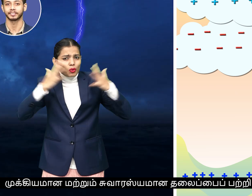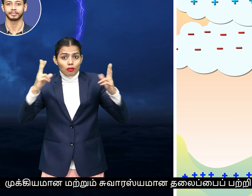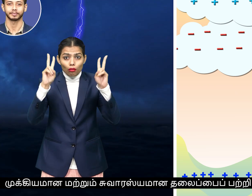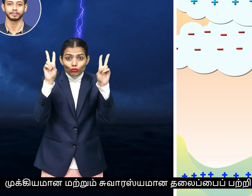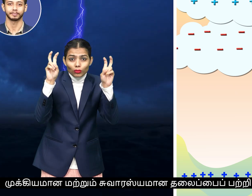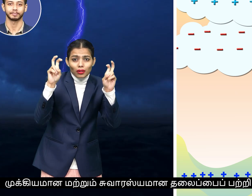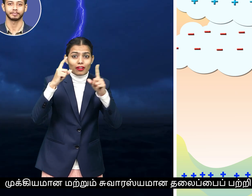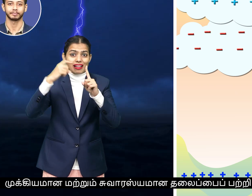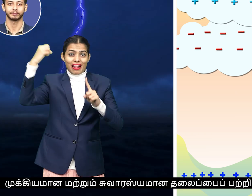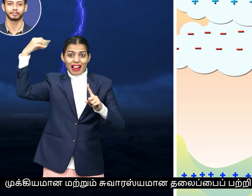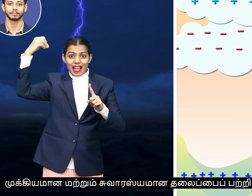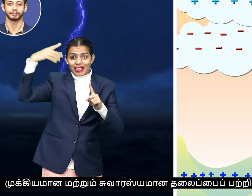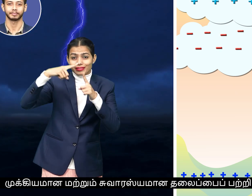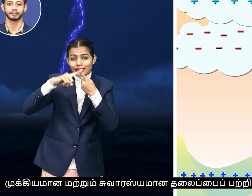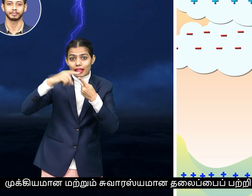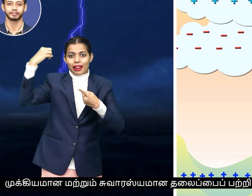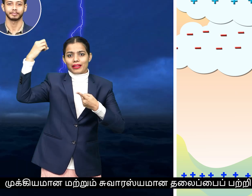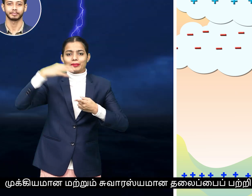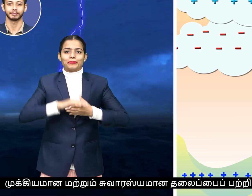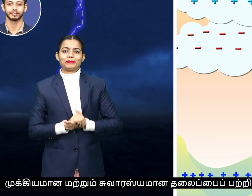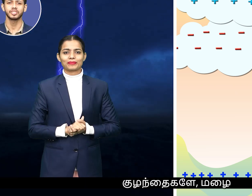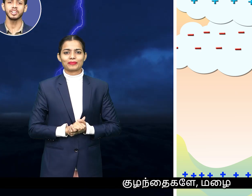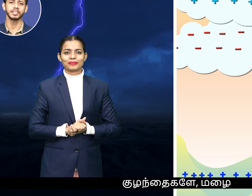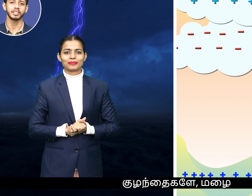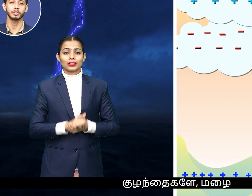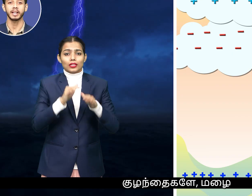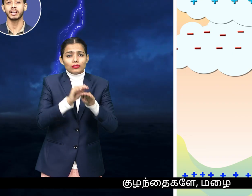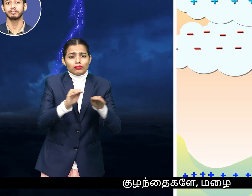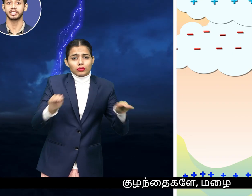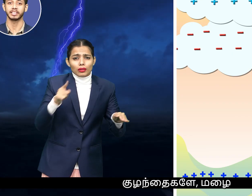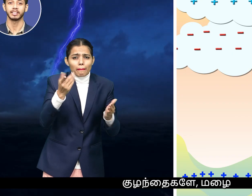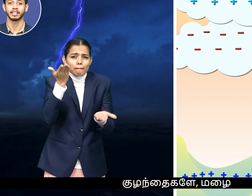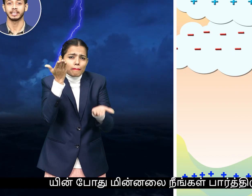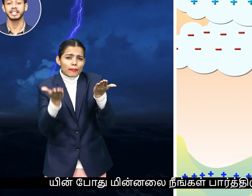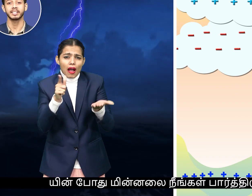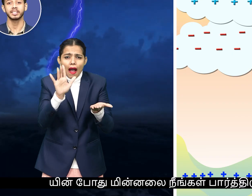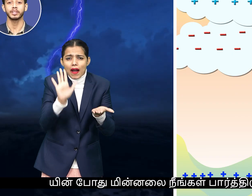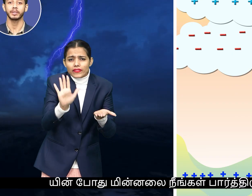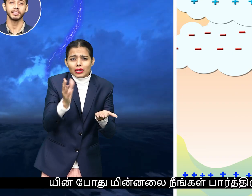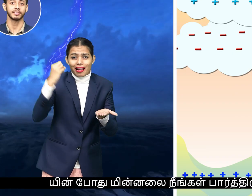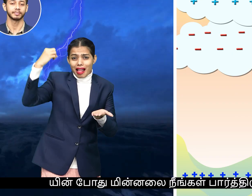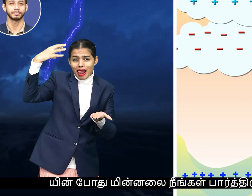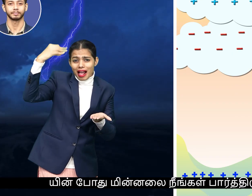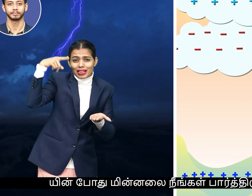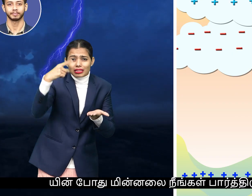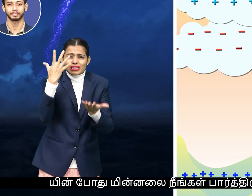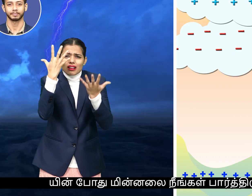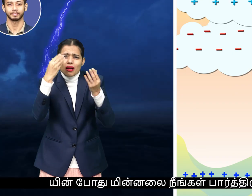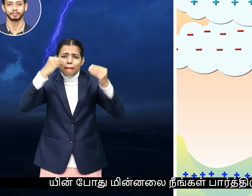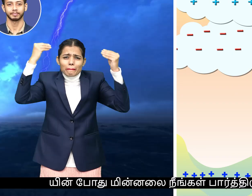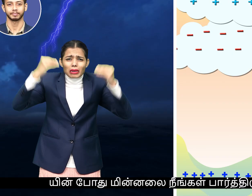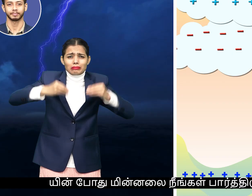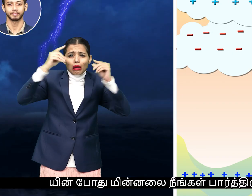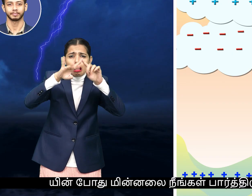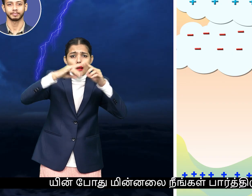சுவாரஸ்யமான முக்கிய தலைப்பை பற்றி அறிந்து கொள்வீர்கள். மாணவர்களே, மழையின் போது மின்னலை நீங்கள்